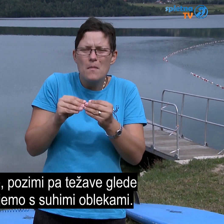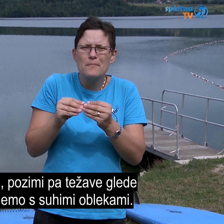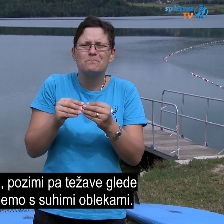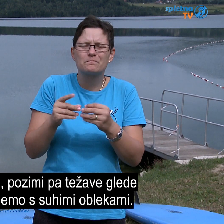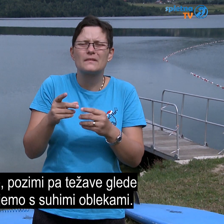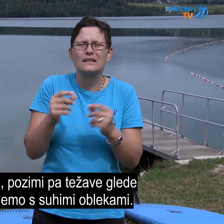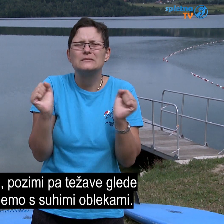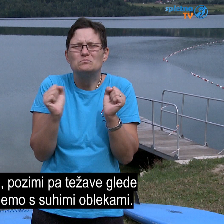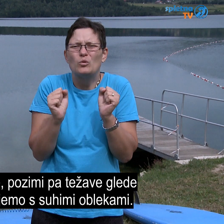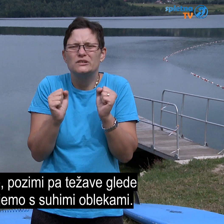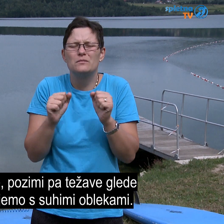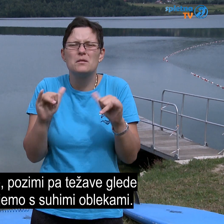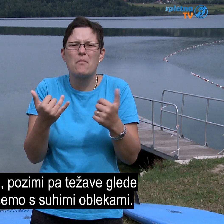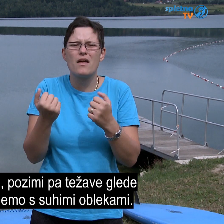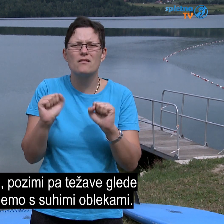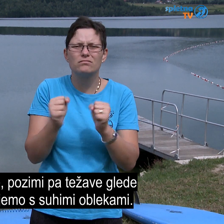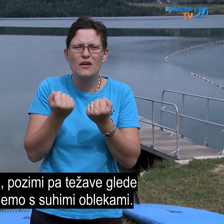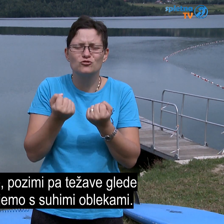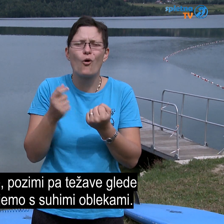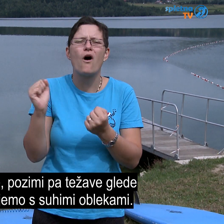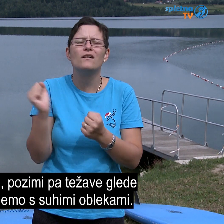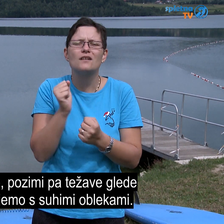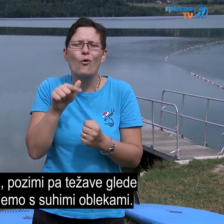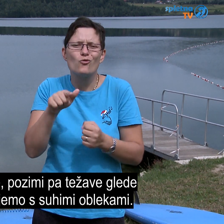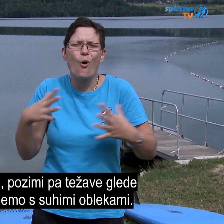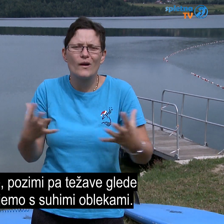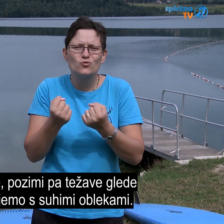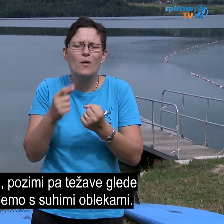mrzle vode rešujemo s suhimi oblekami.